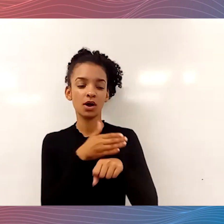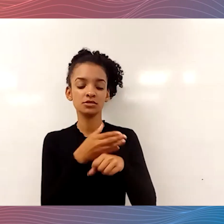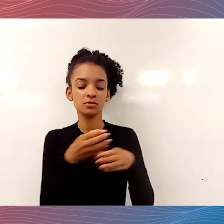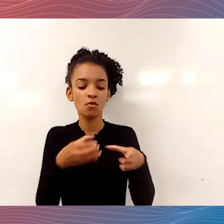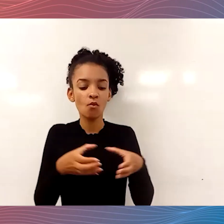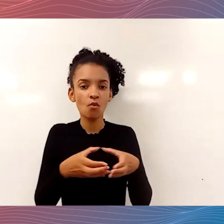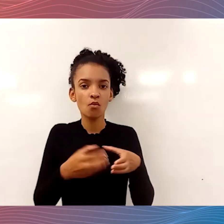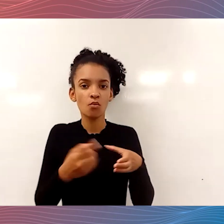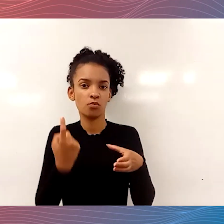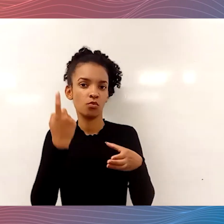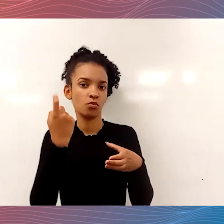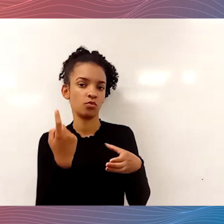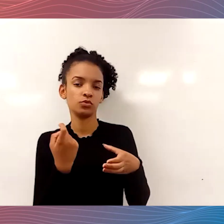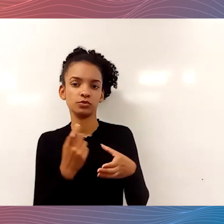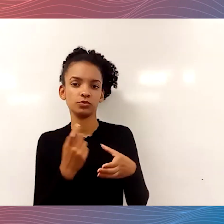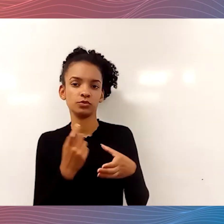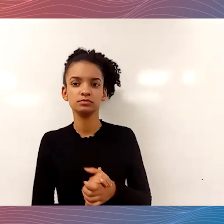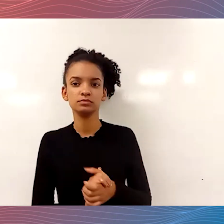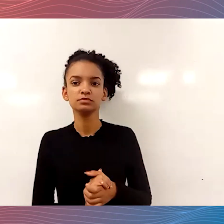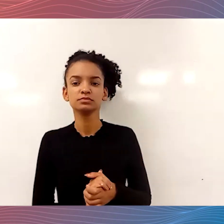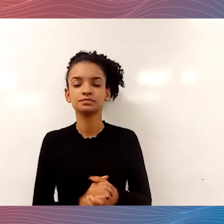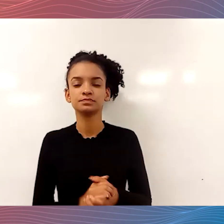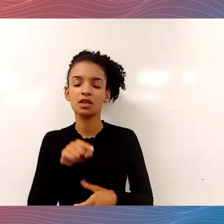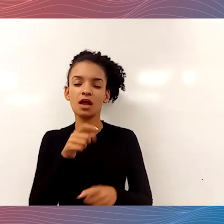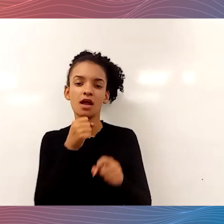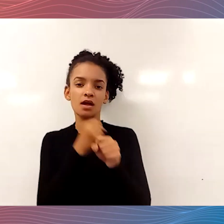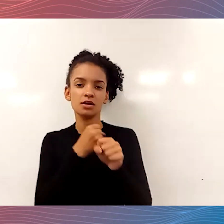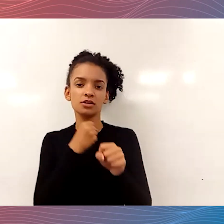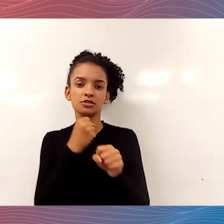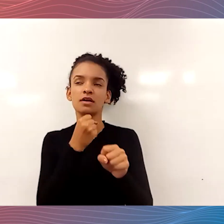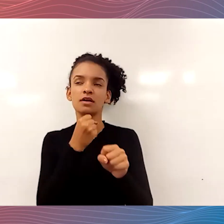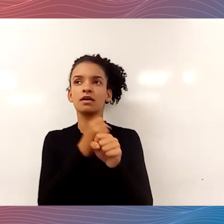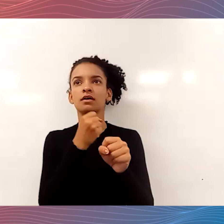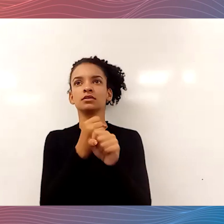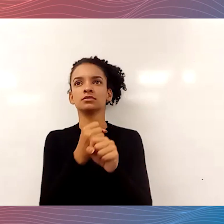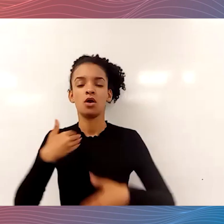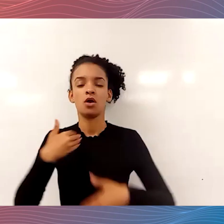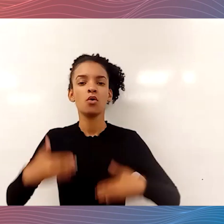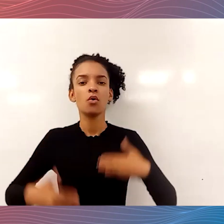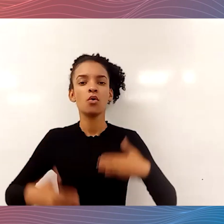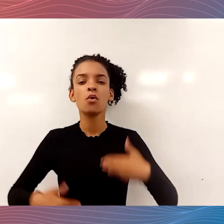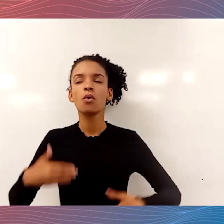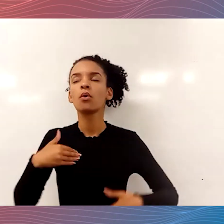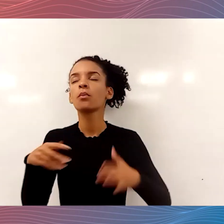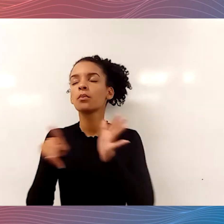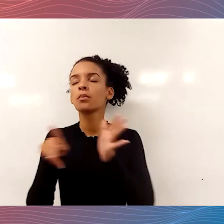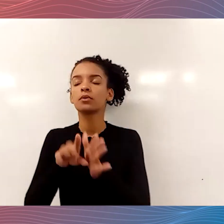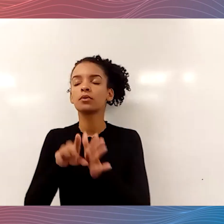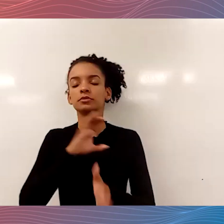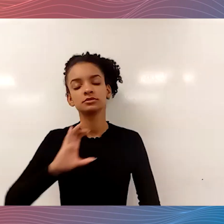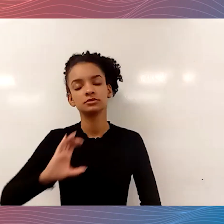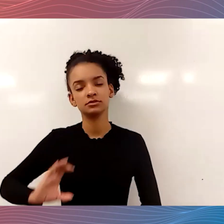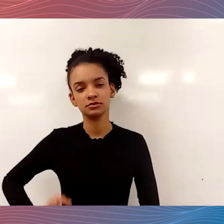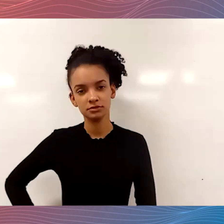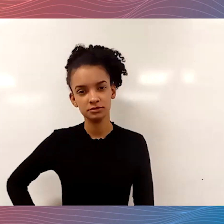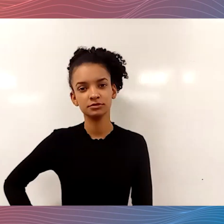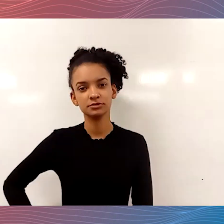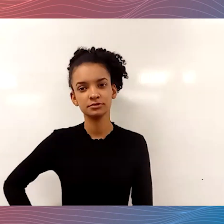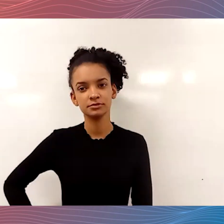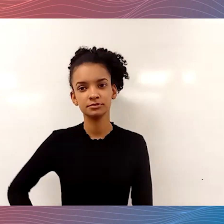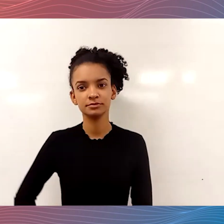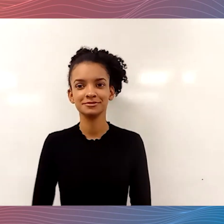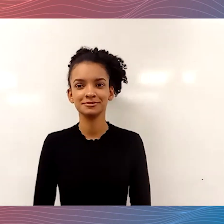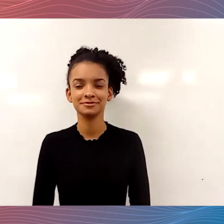do ministério, que é a edificação do corpo de Cristo, seguindo a